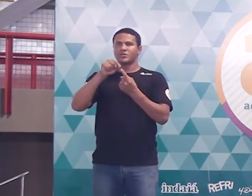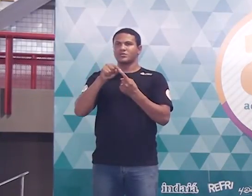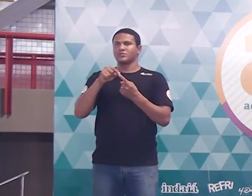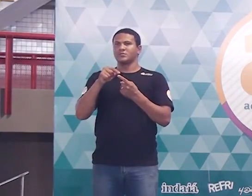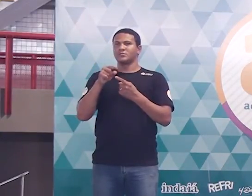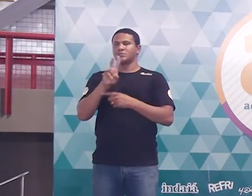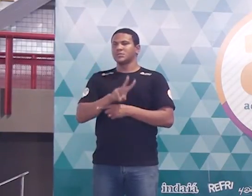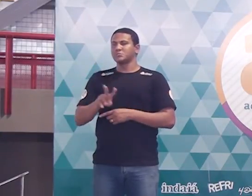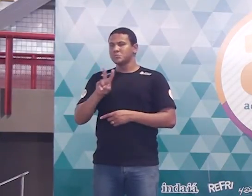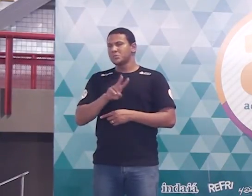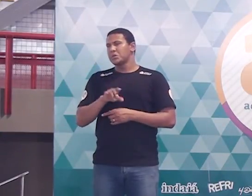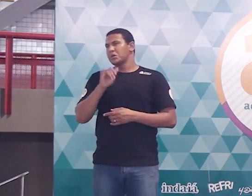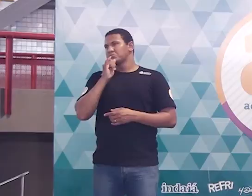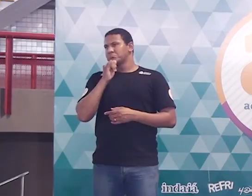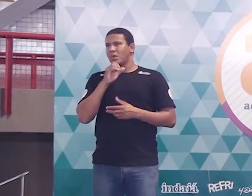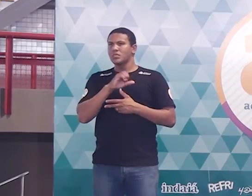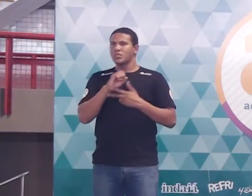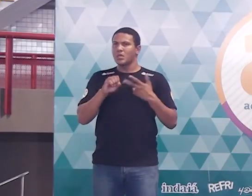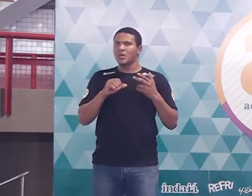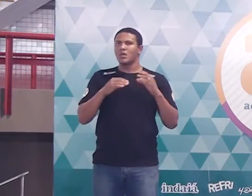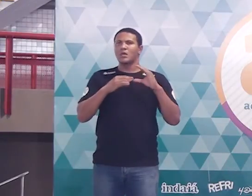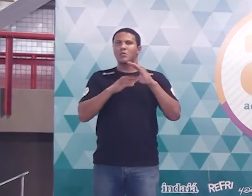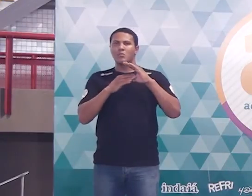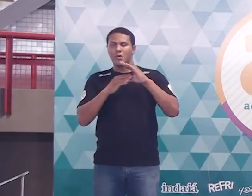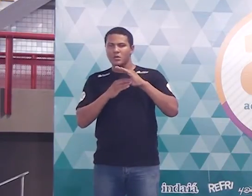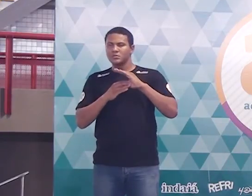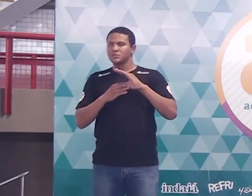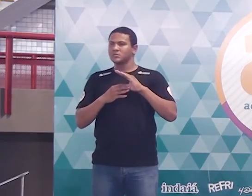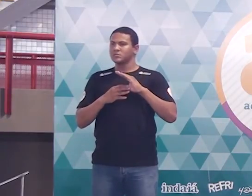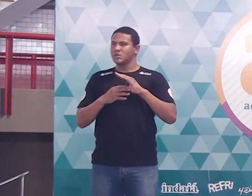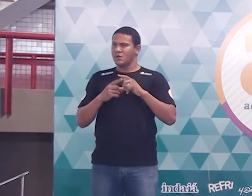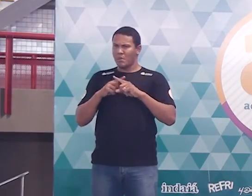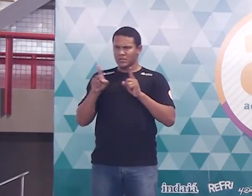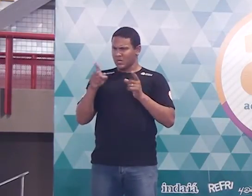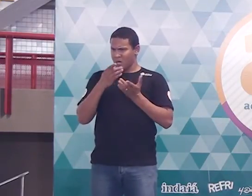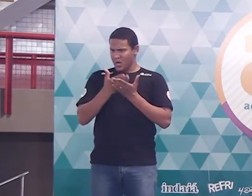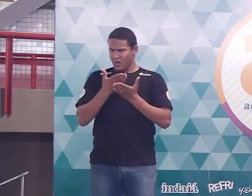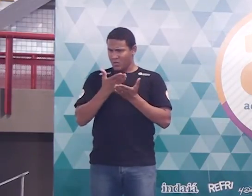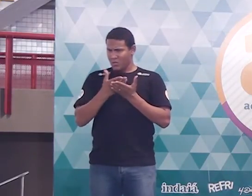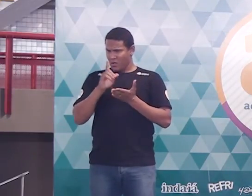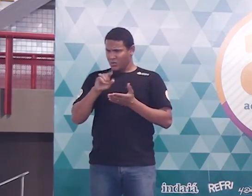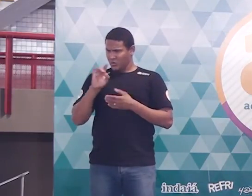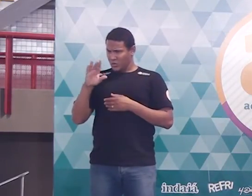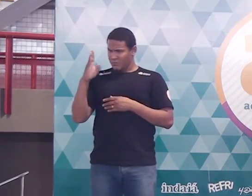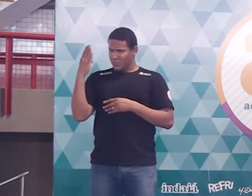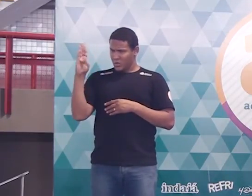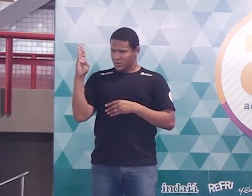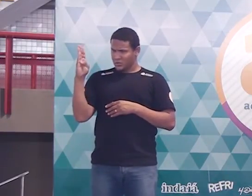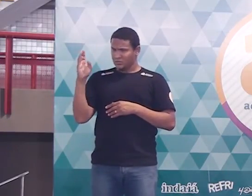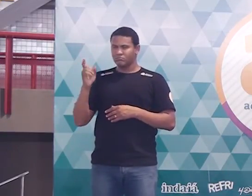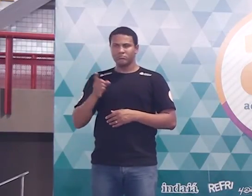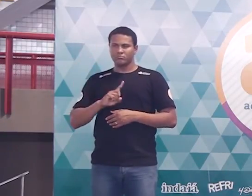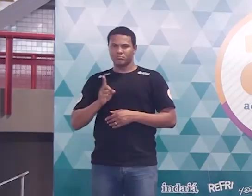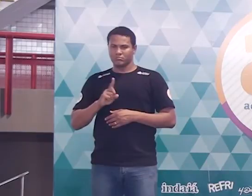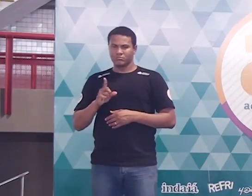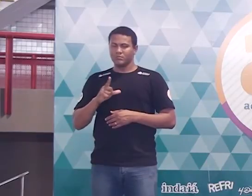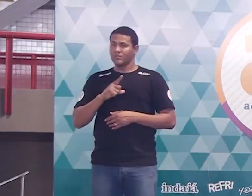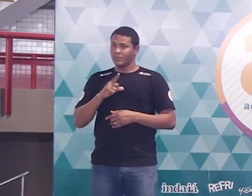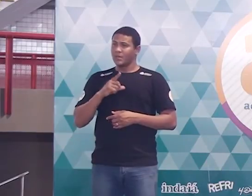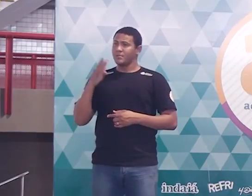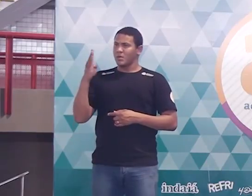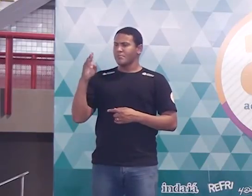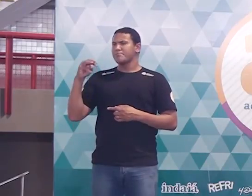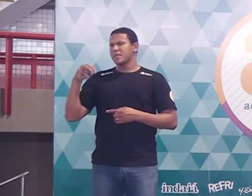S, para o Enem. Lázaro, essas aulas são somente de biologia? Não. Resolve